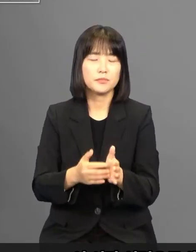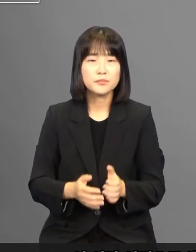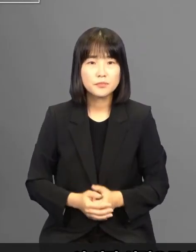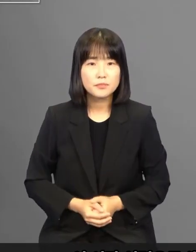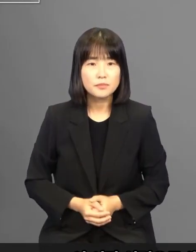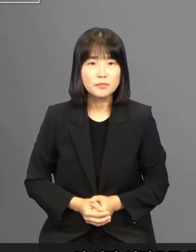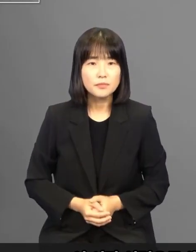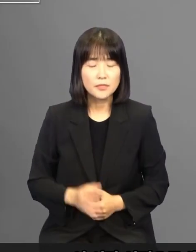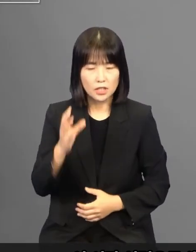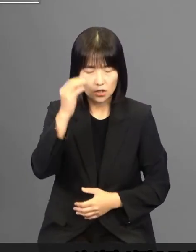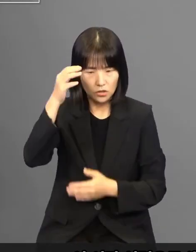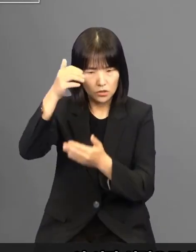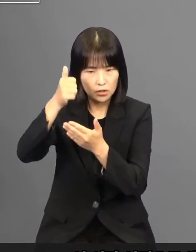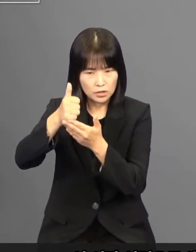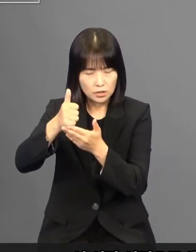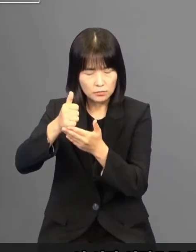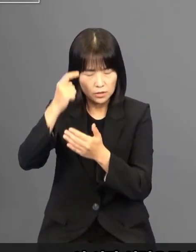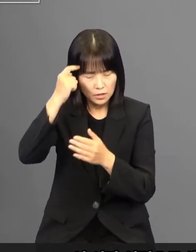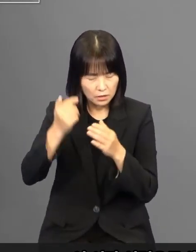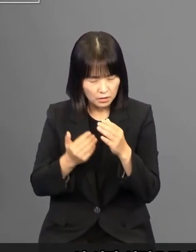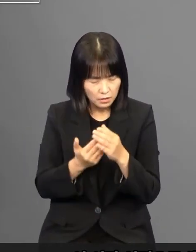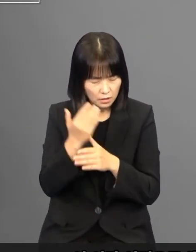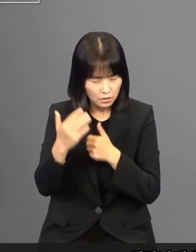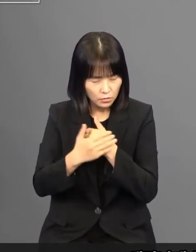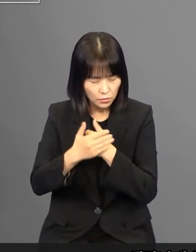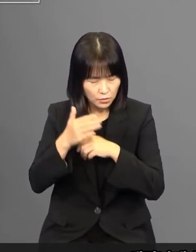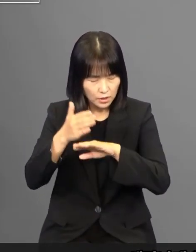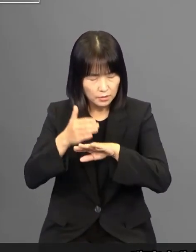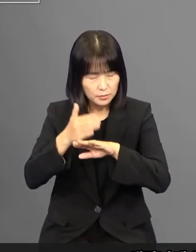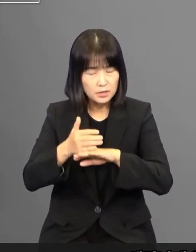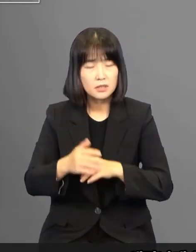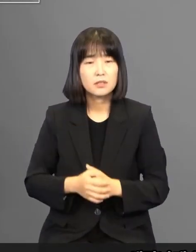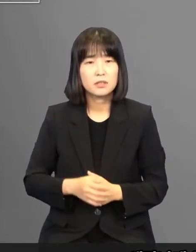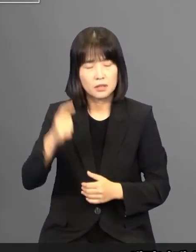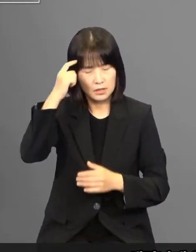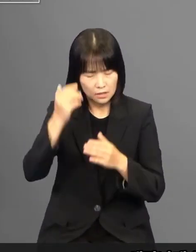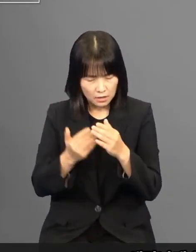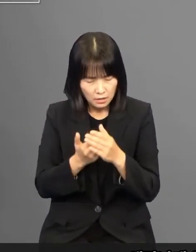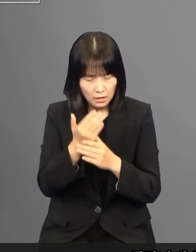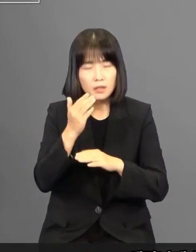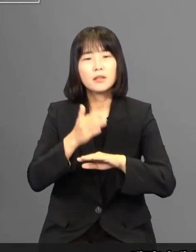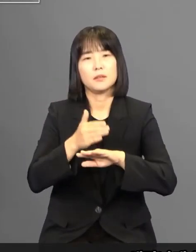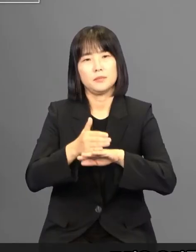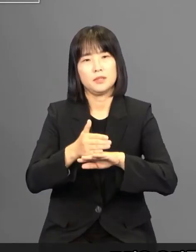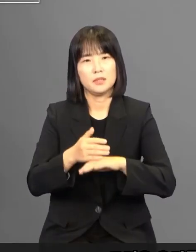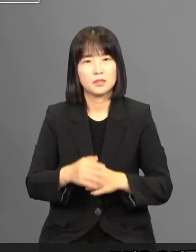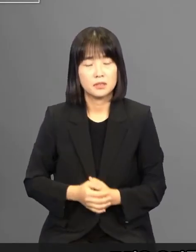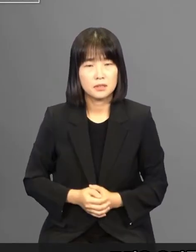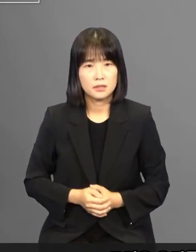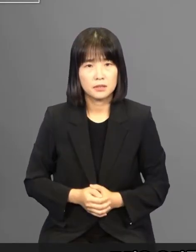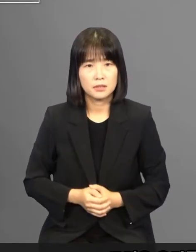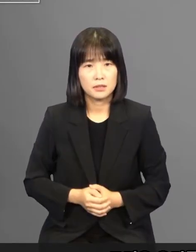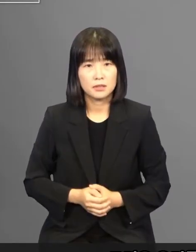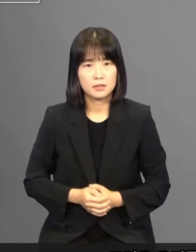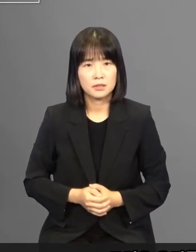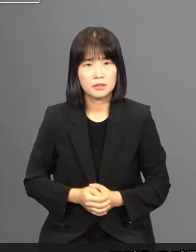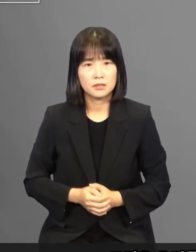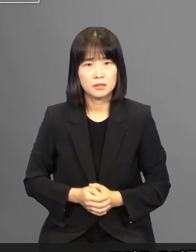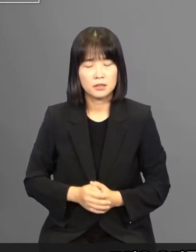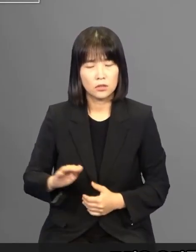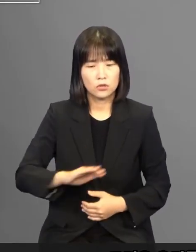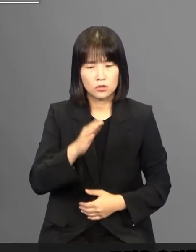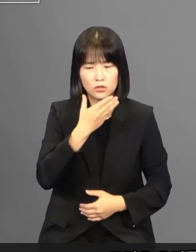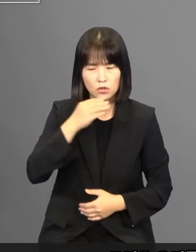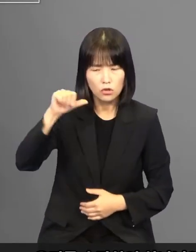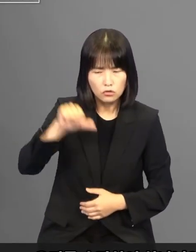이 시간 성령으로 생각나게 해주시니 감사합니다. 생각나게 해주시니 감사합니다. 그것은 우리를 저주할